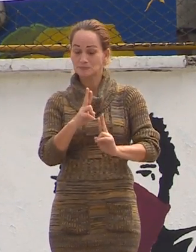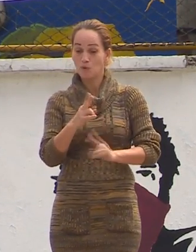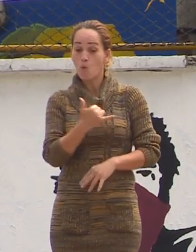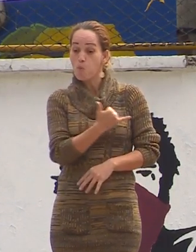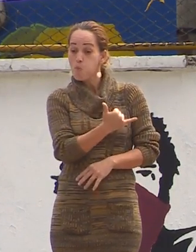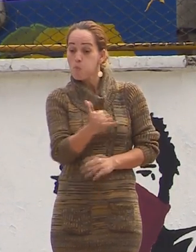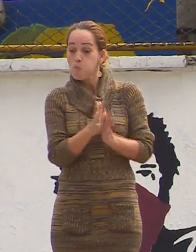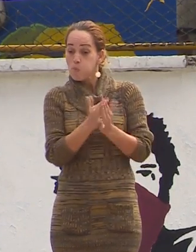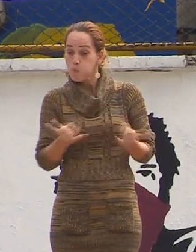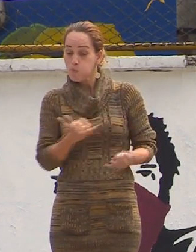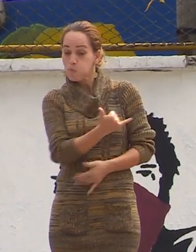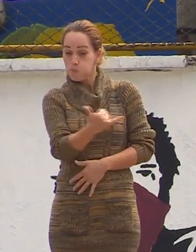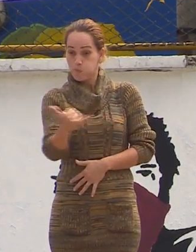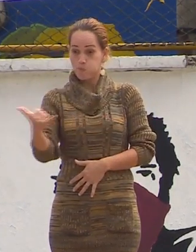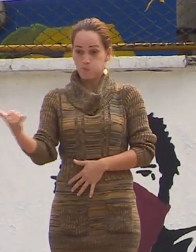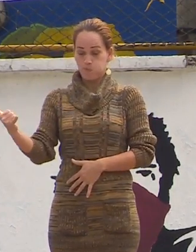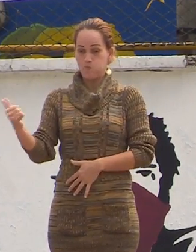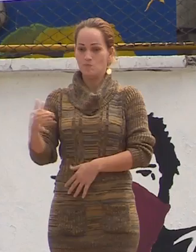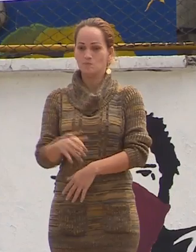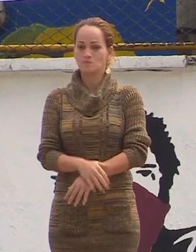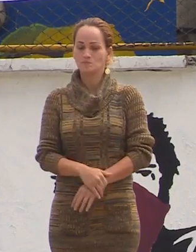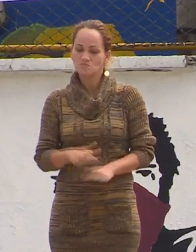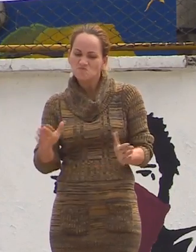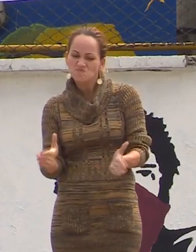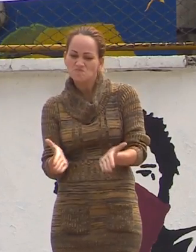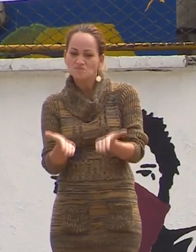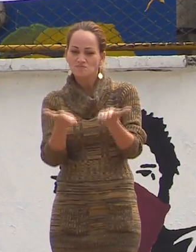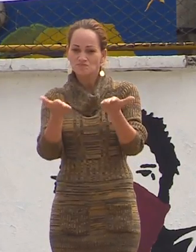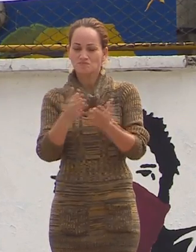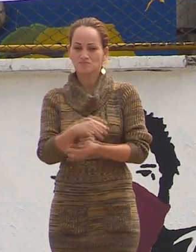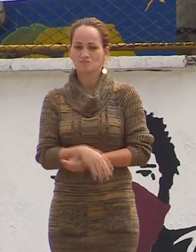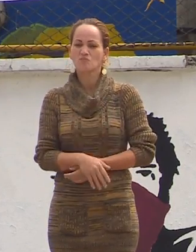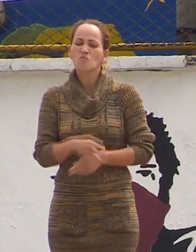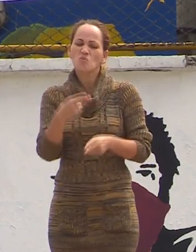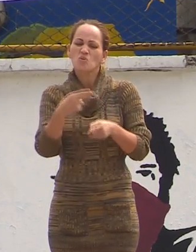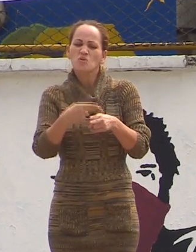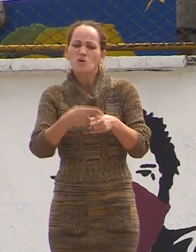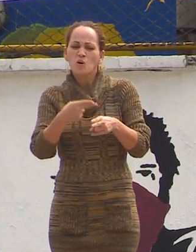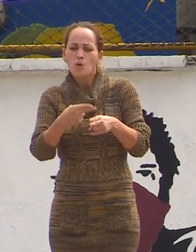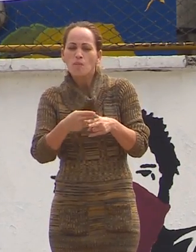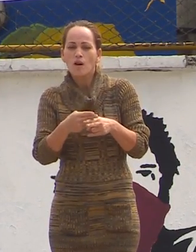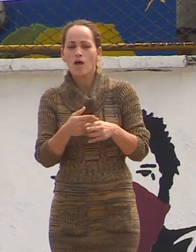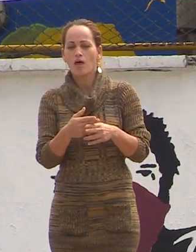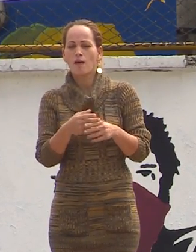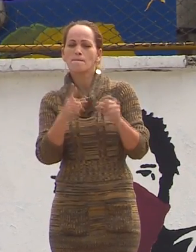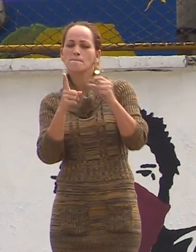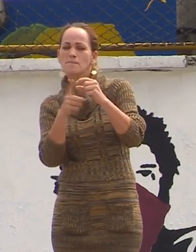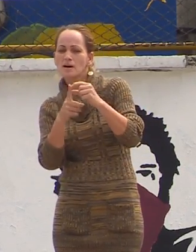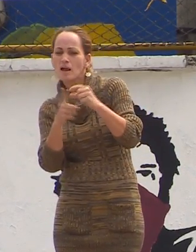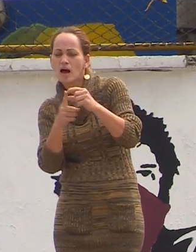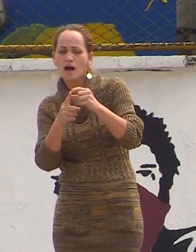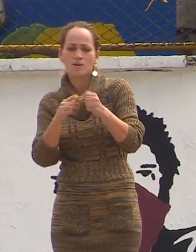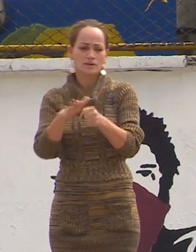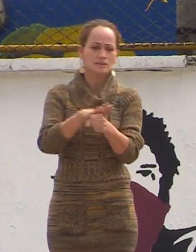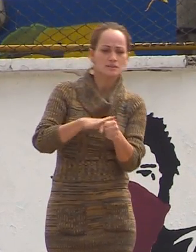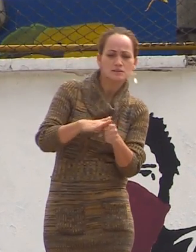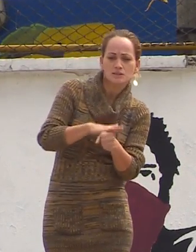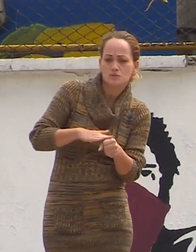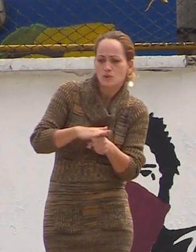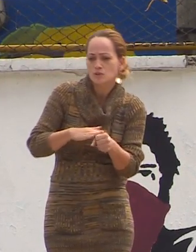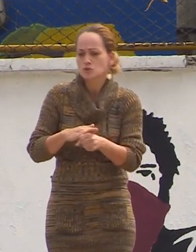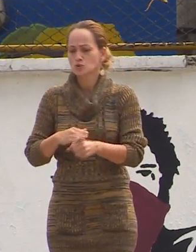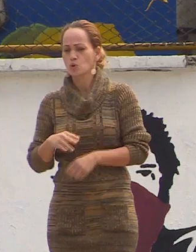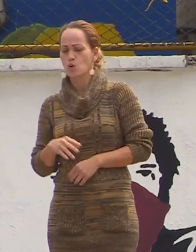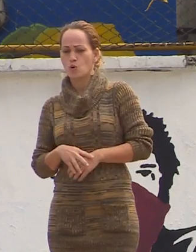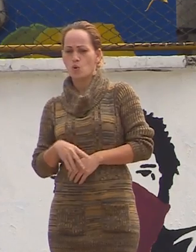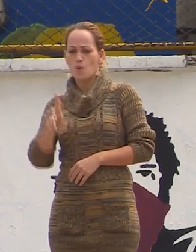otro. Este encuentro es con un nombre, una palabra, una situación, una historia,